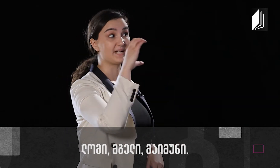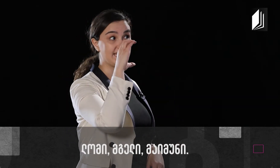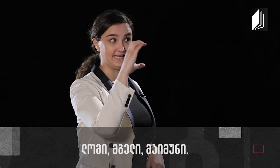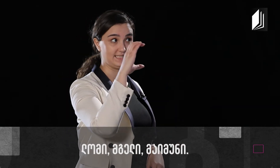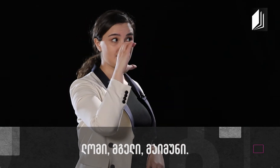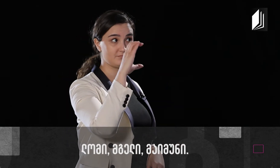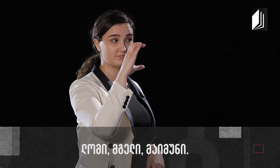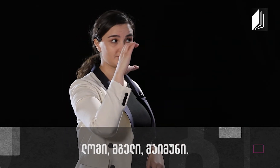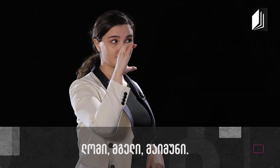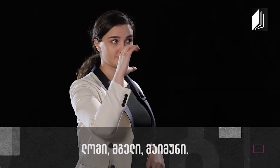მგელი.